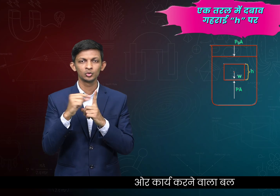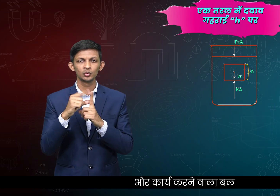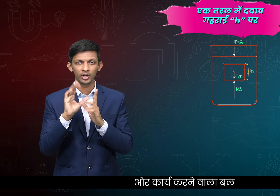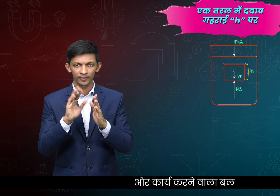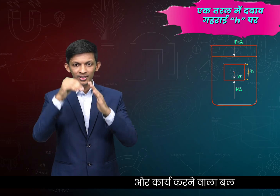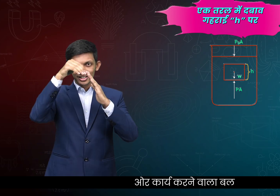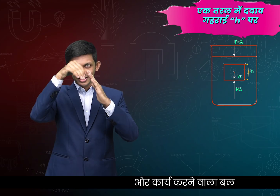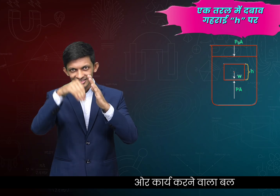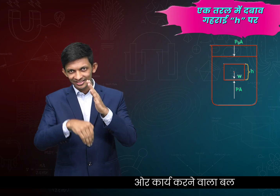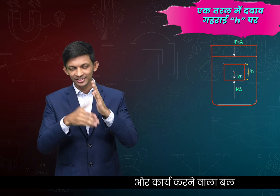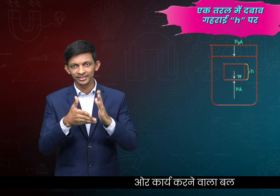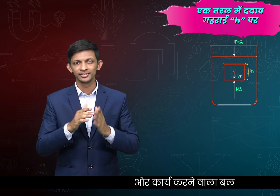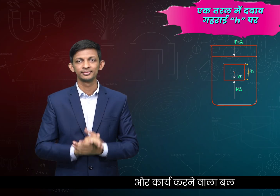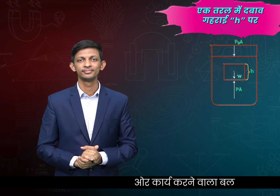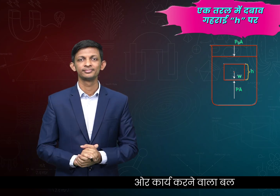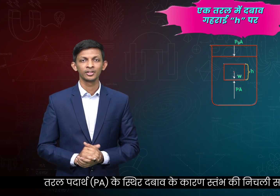बल।